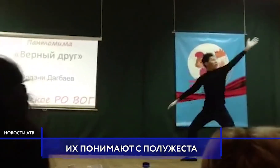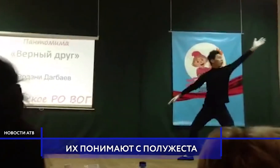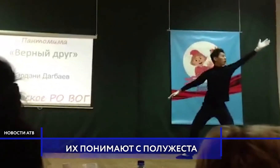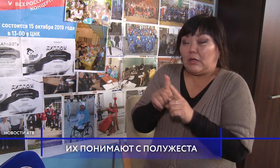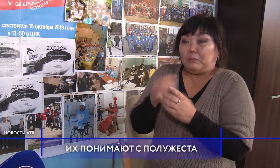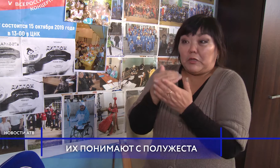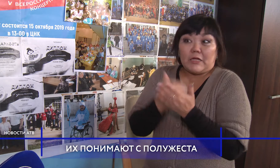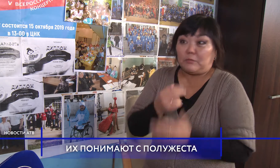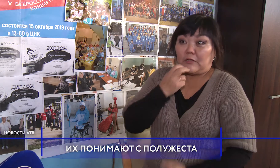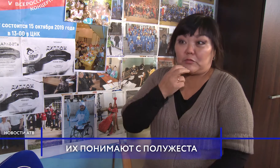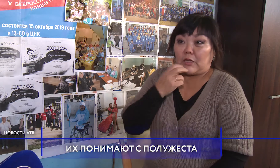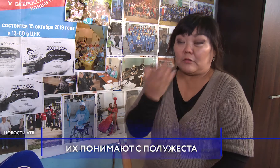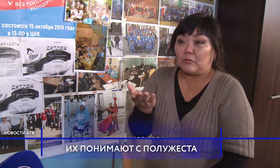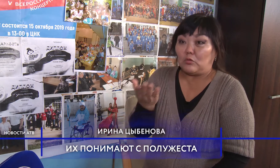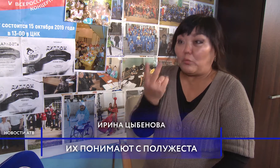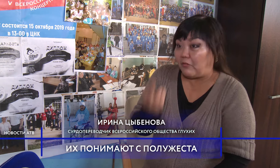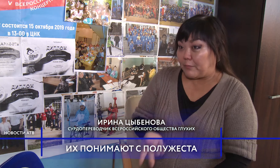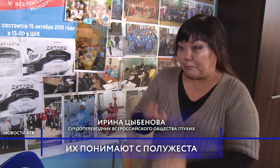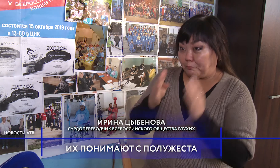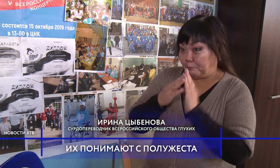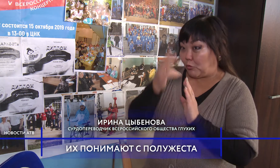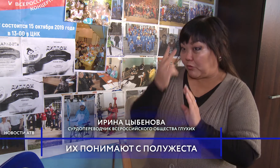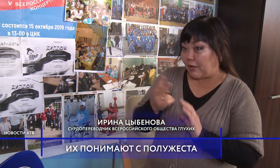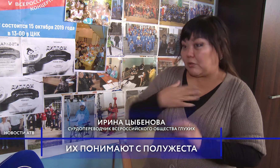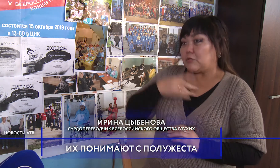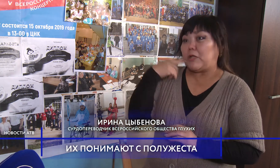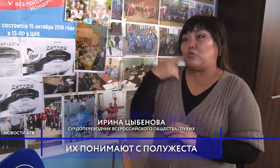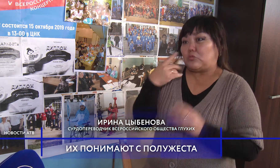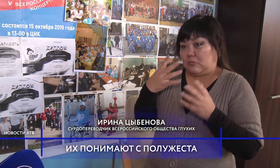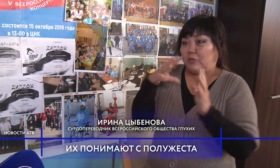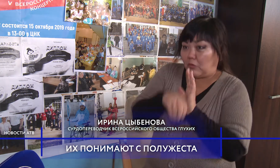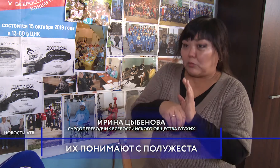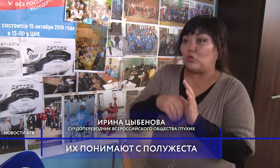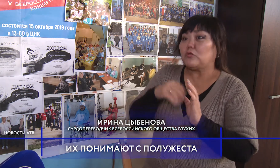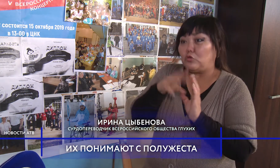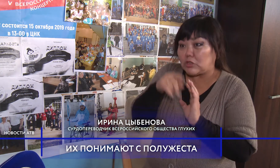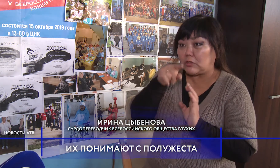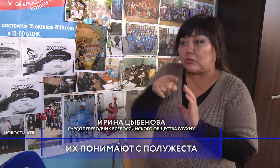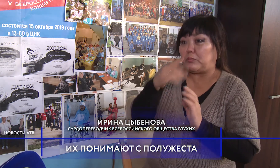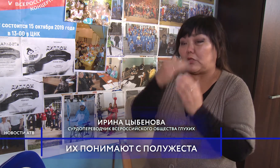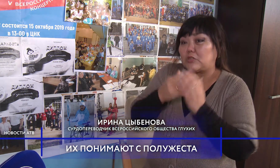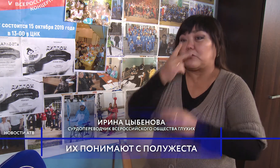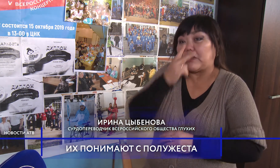могут. Передача была смешная «Дом-2». «Дом-2». Наша молодежь в свое время тоже включилась в эту передачу,